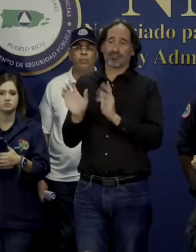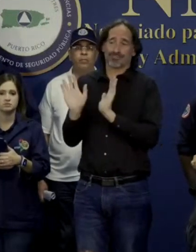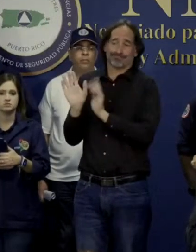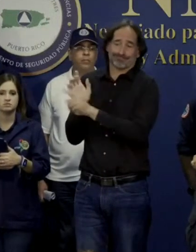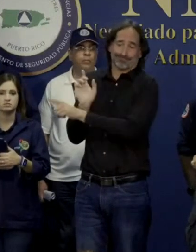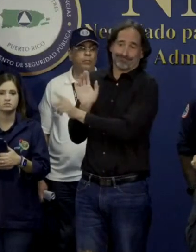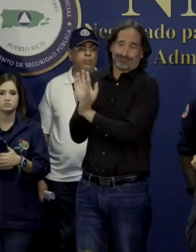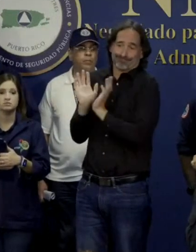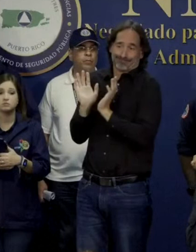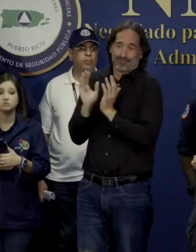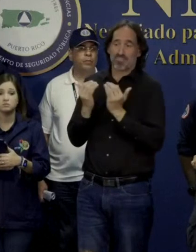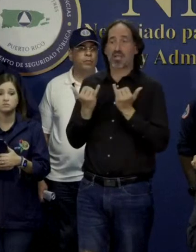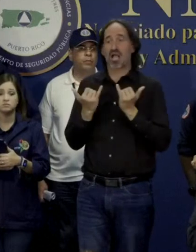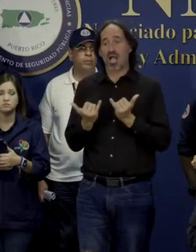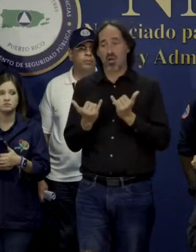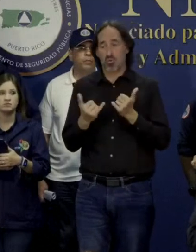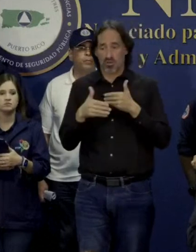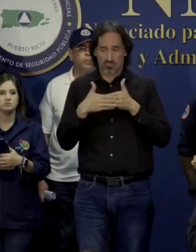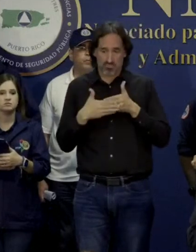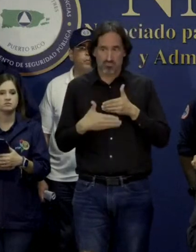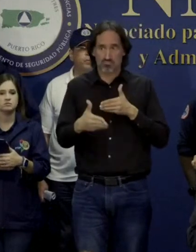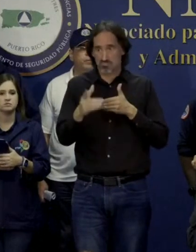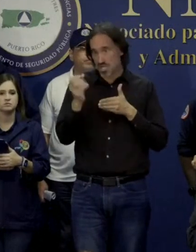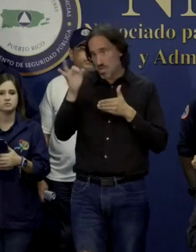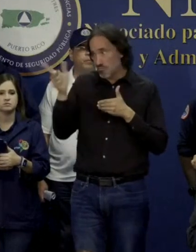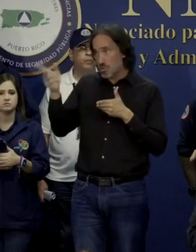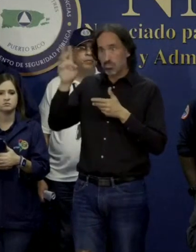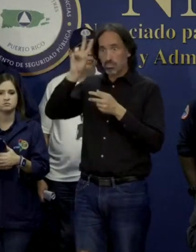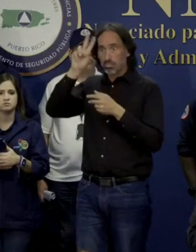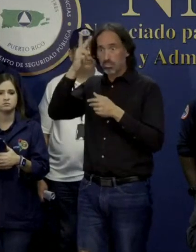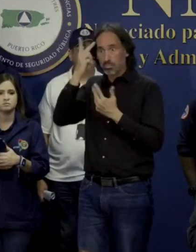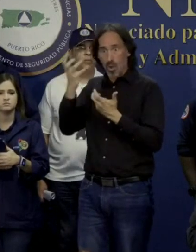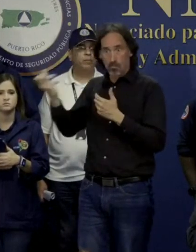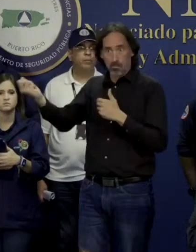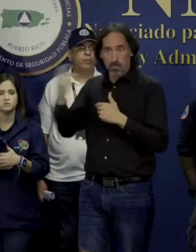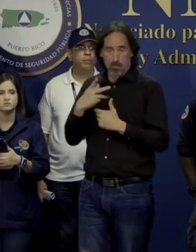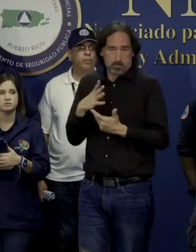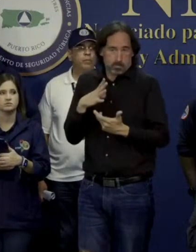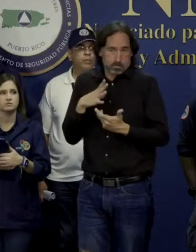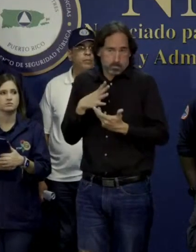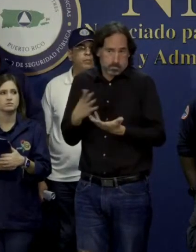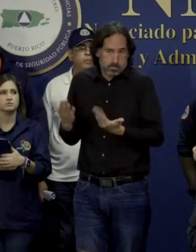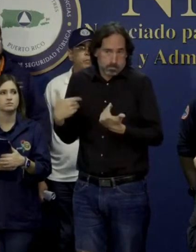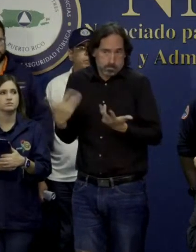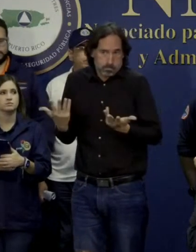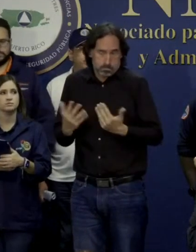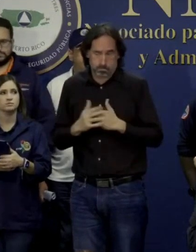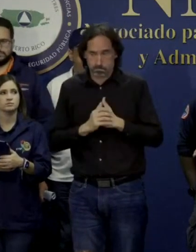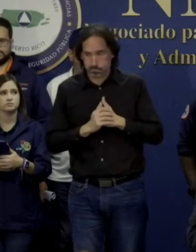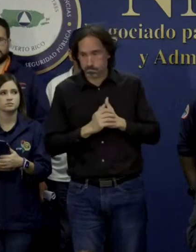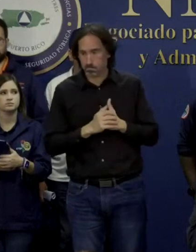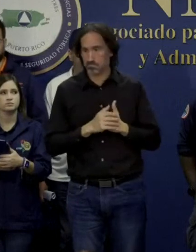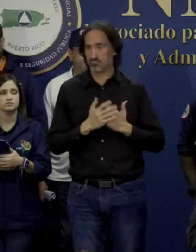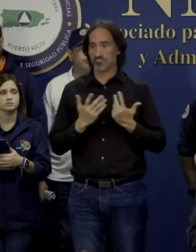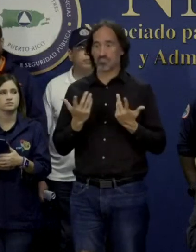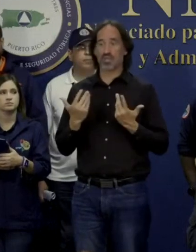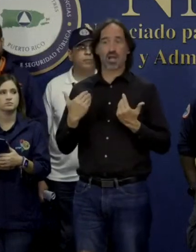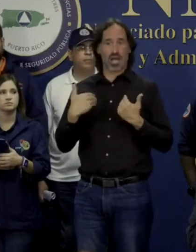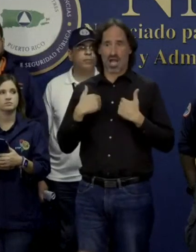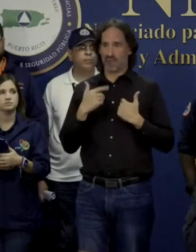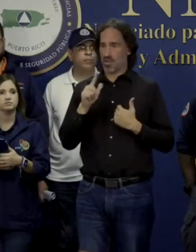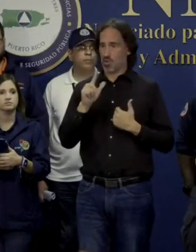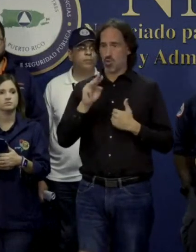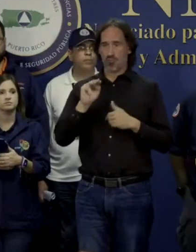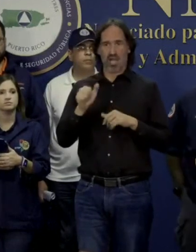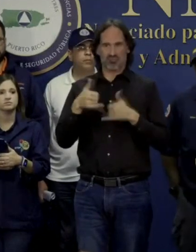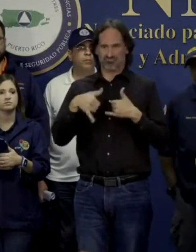ahora mismo, con los empleados que tiene Luma, es suficiente para atender el hecho de hoy, ¿verdad? Esto va a ir evolucionando porque los daños